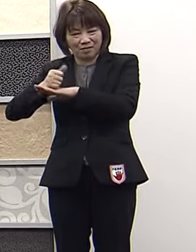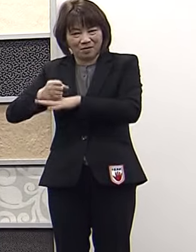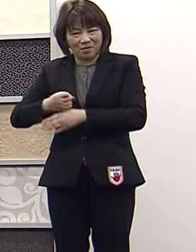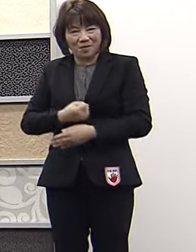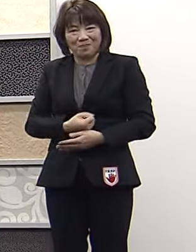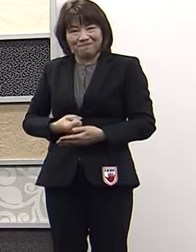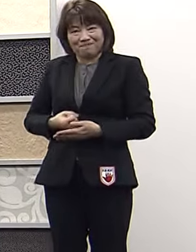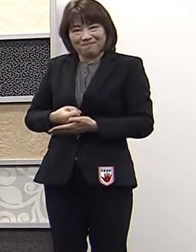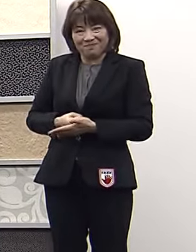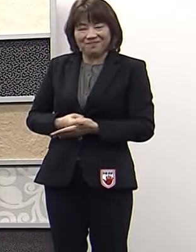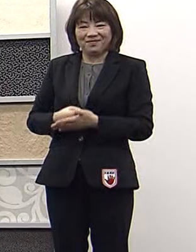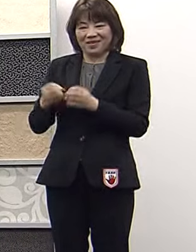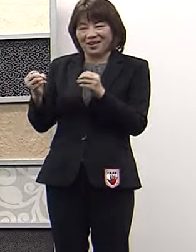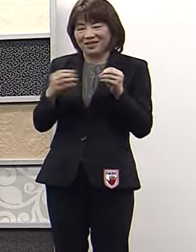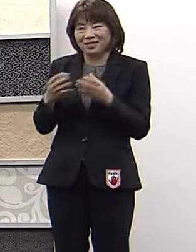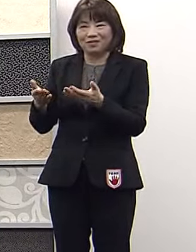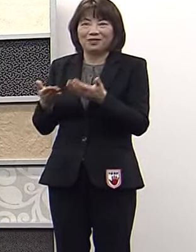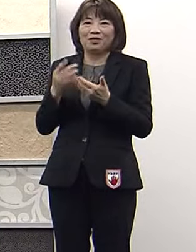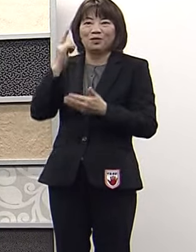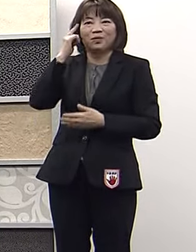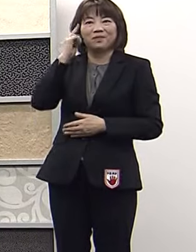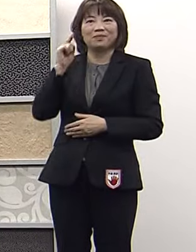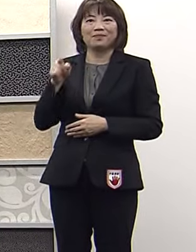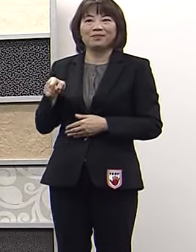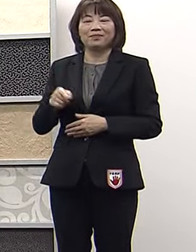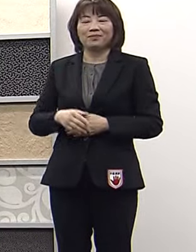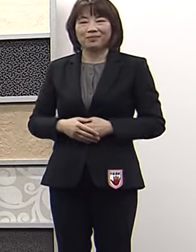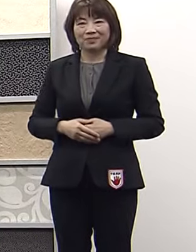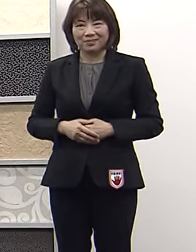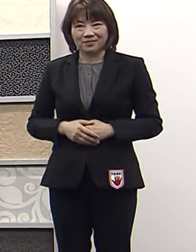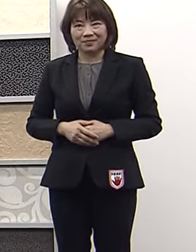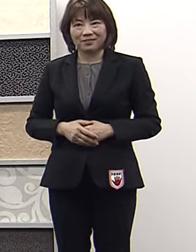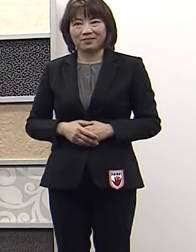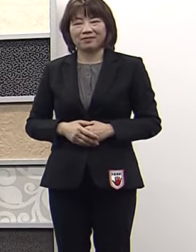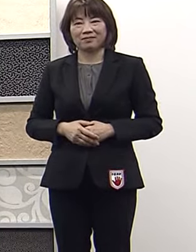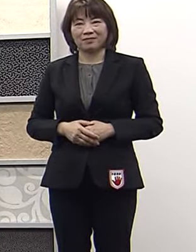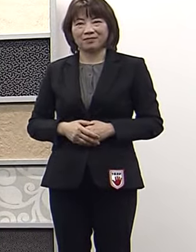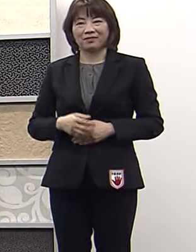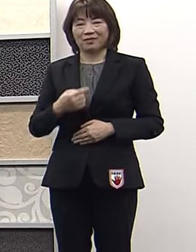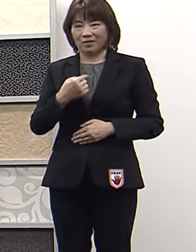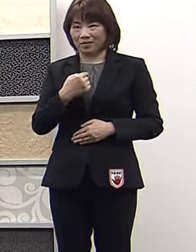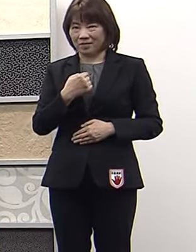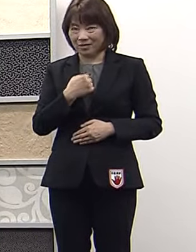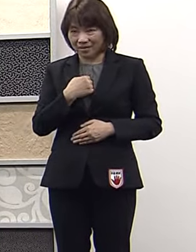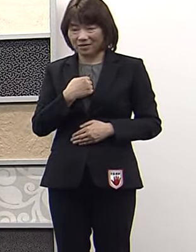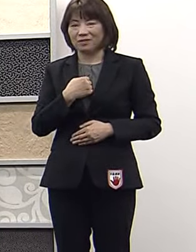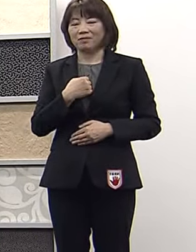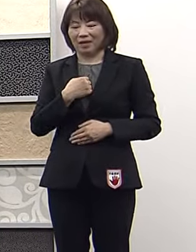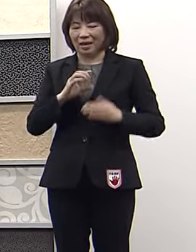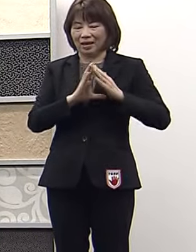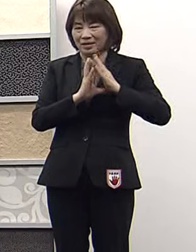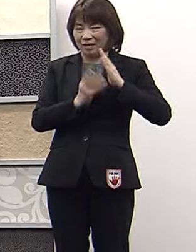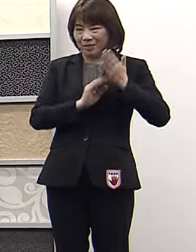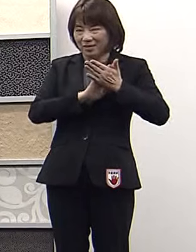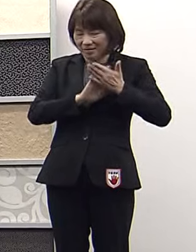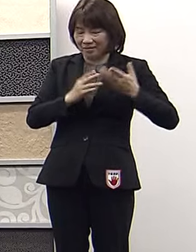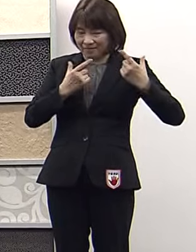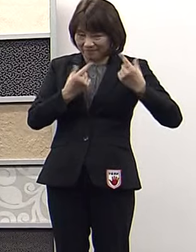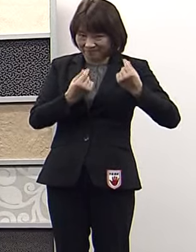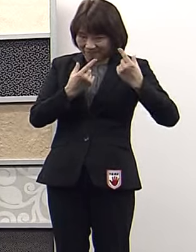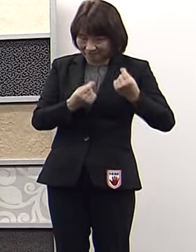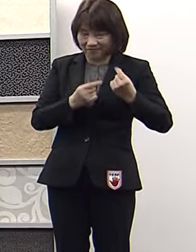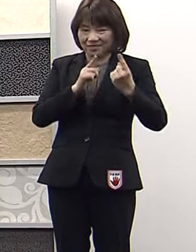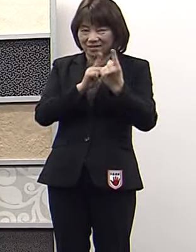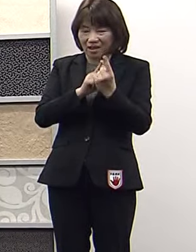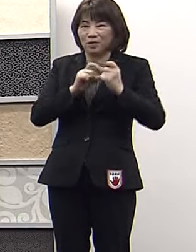が、まあ、そんなお話もいただきました。まあ、私からはですね、これはもう山梨で、しっかり対